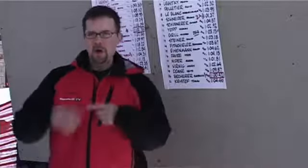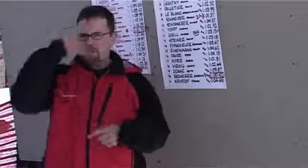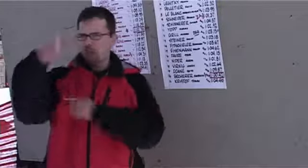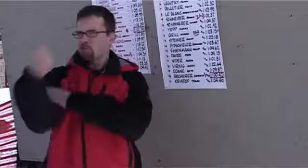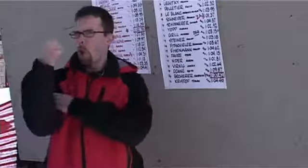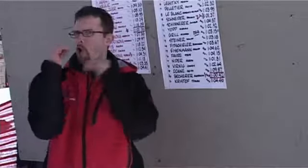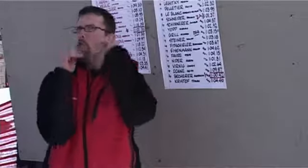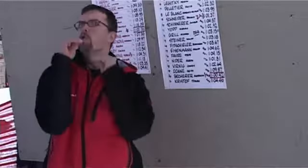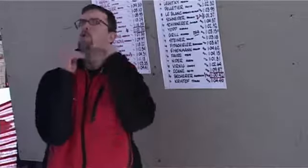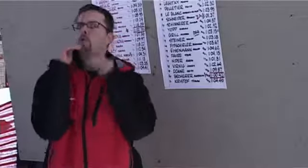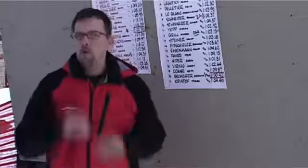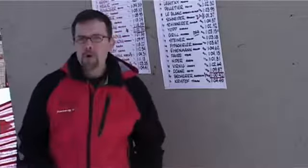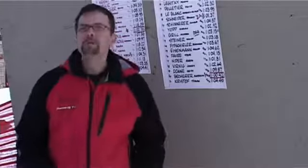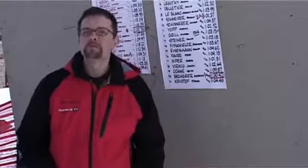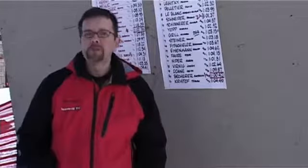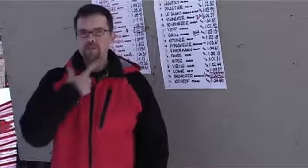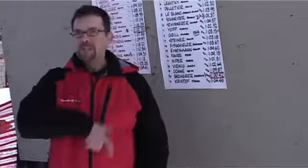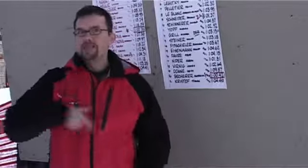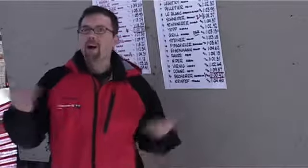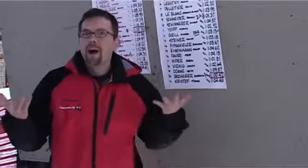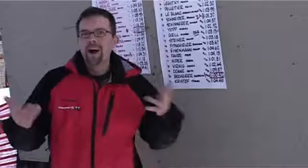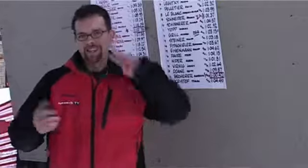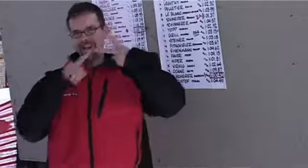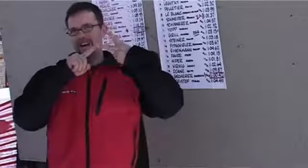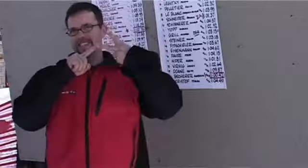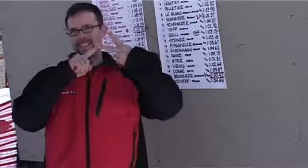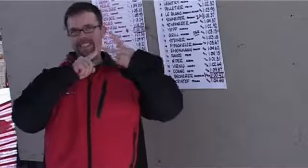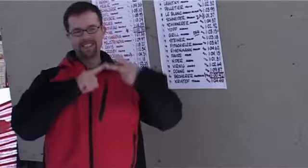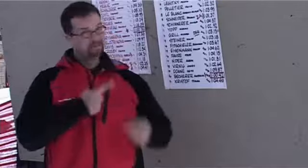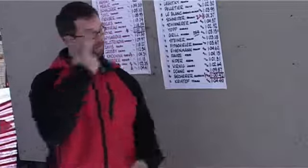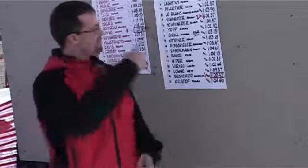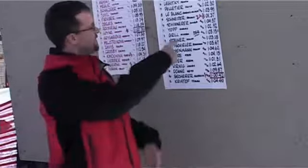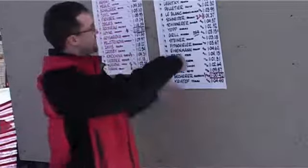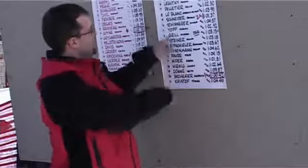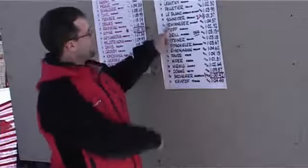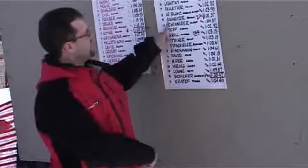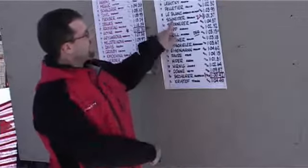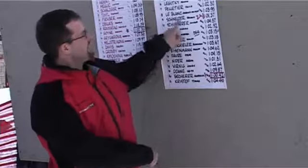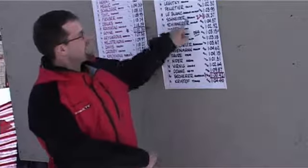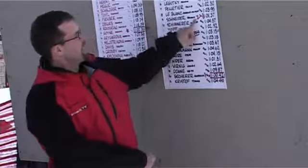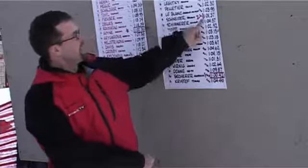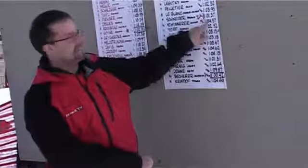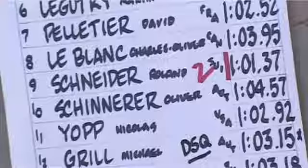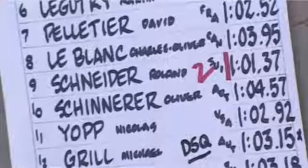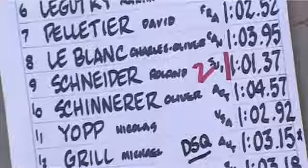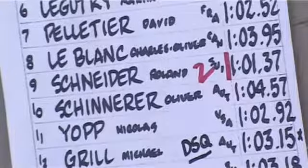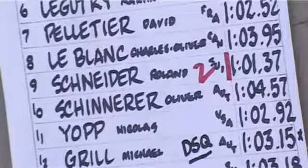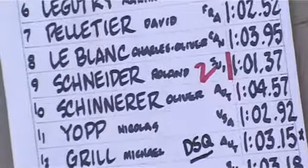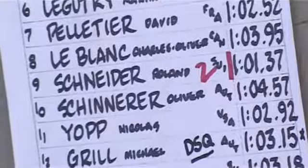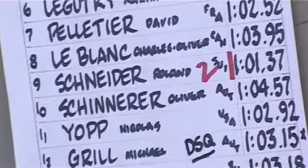Ja, jetzt gingen es eben die Rennen vorbei. Bei den Männern wurde es richtig knapp am Schluss. Die Schweiz ist wieder auf dem zweiten Platz gelandet